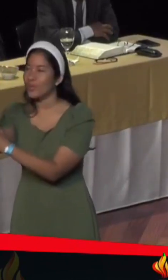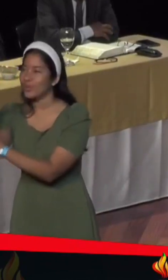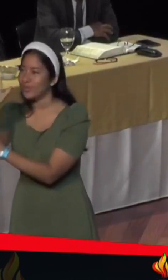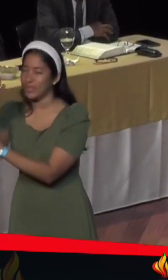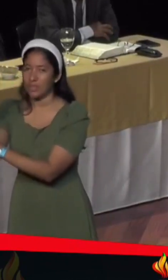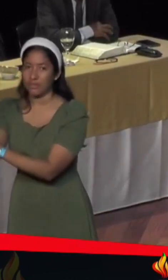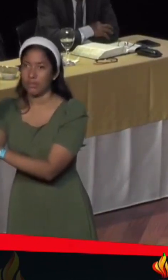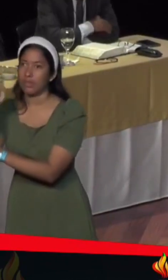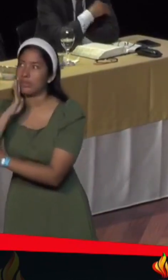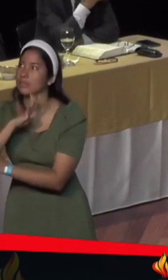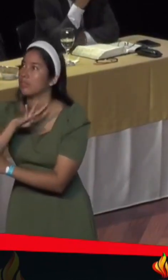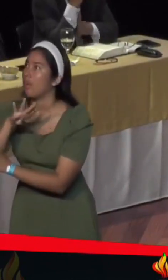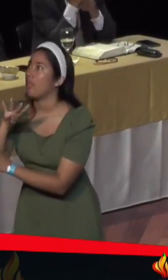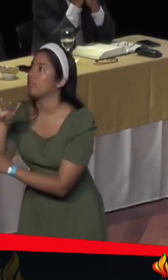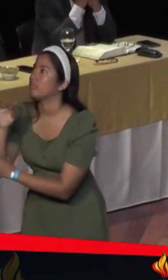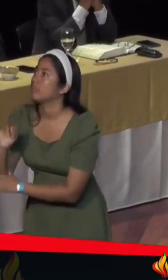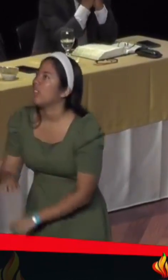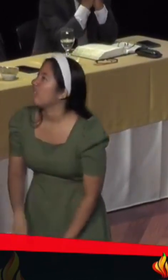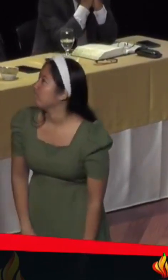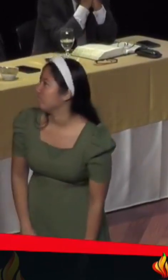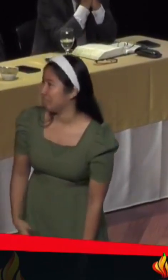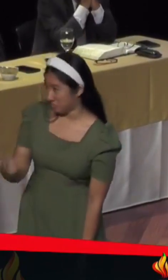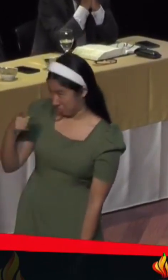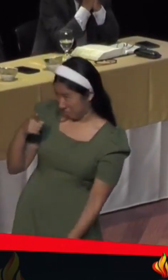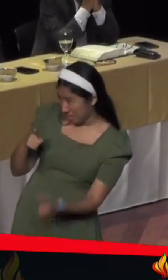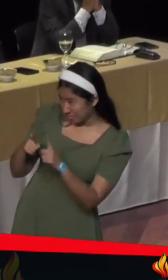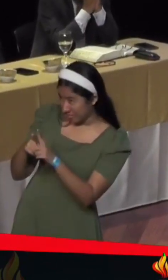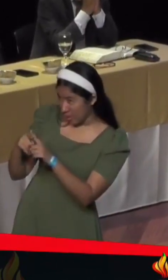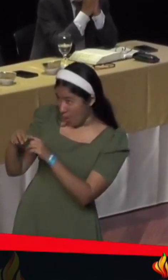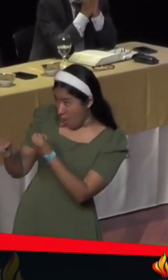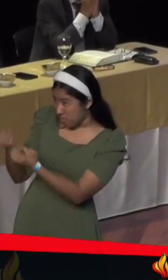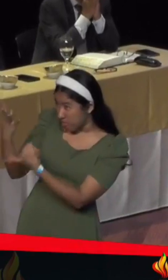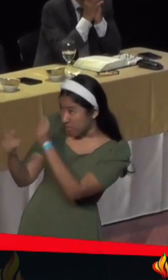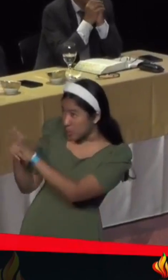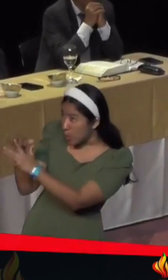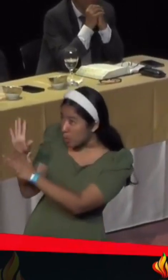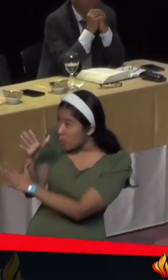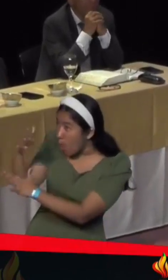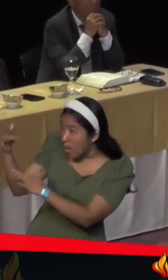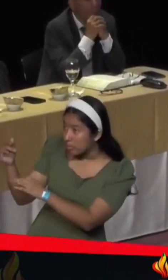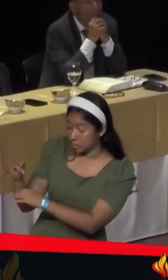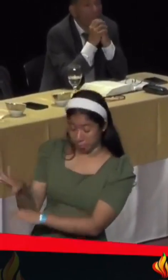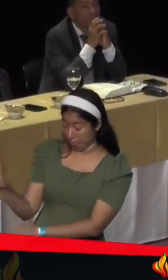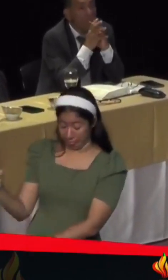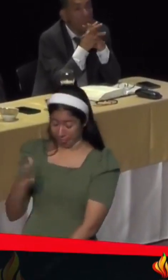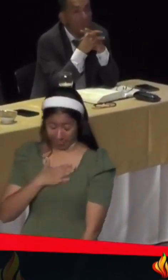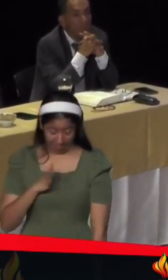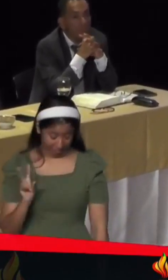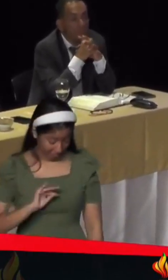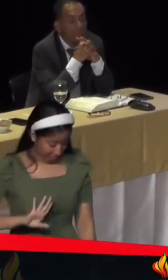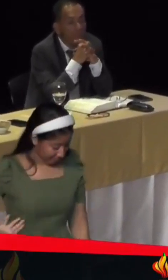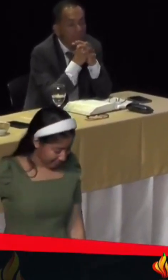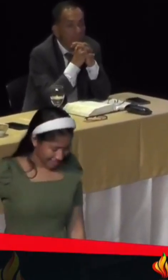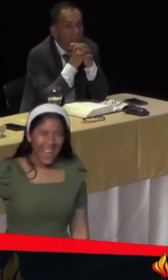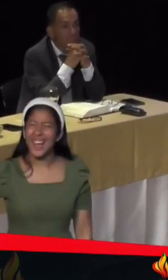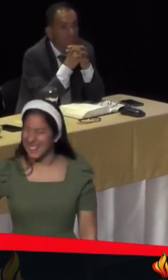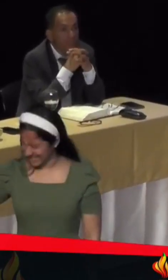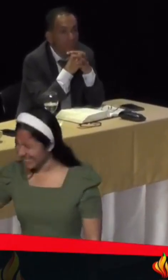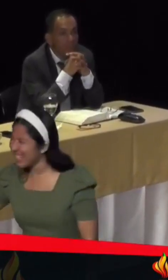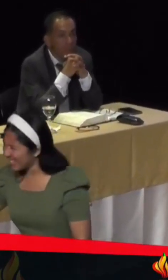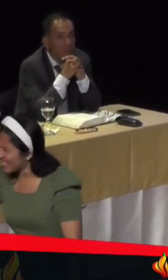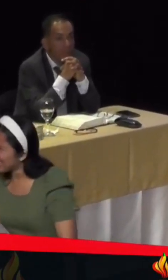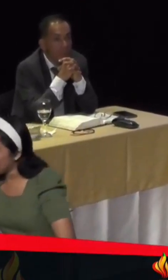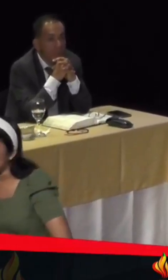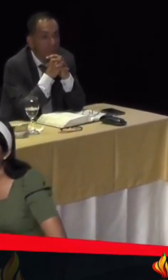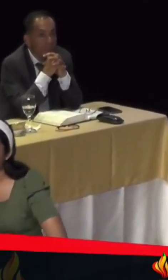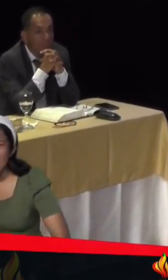Y Moisés miraba las zarzas. No, eso no es conmigo. Y otro ratico, y las zarzas. Porque este Dios no se cansa